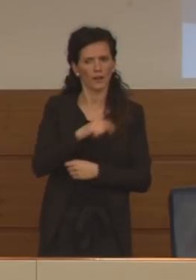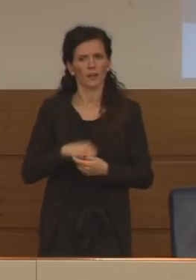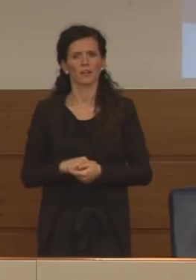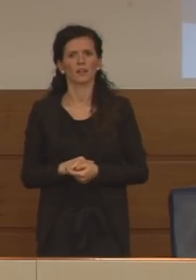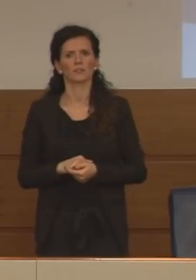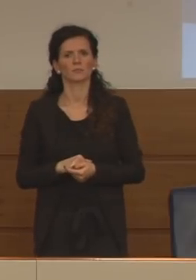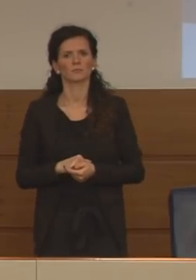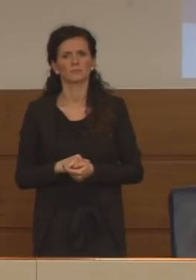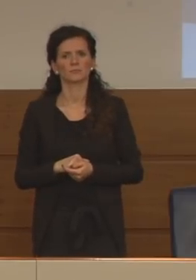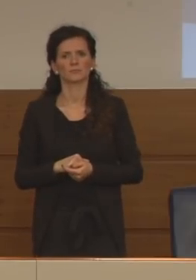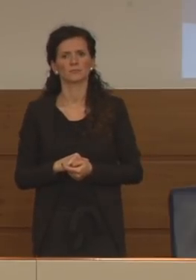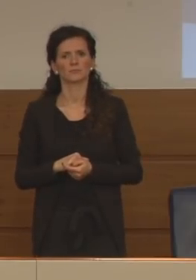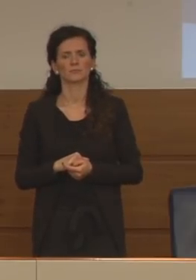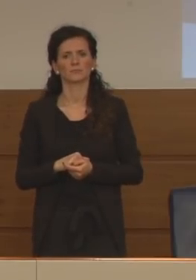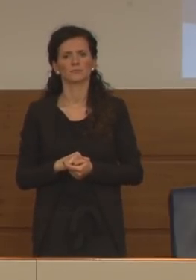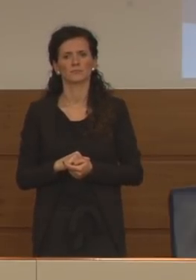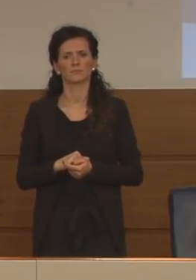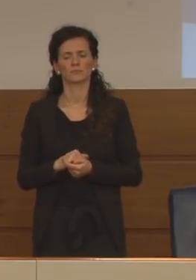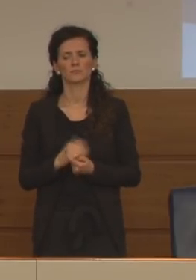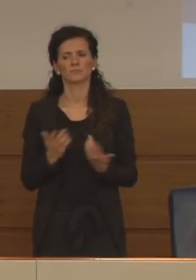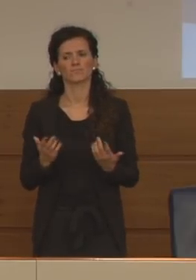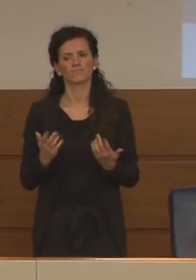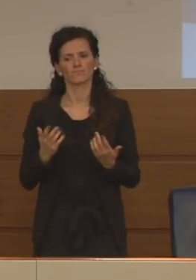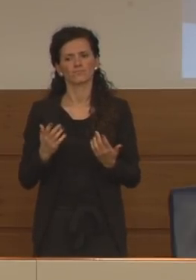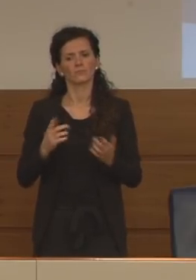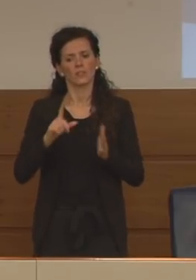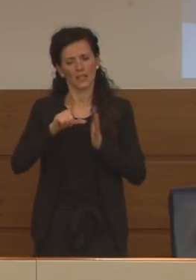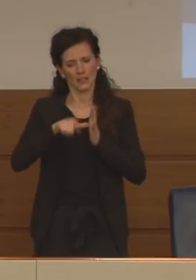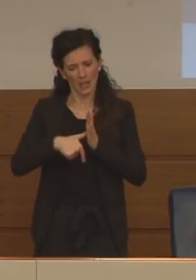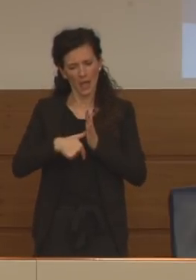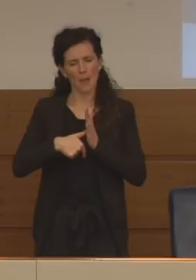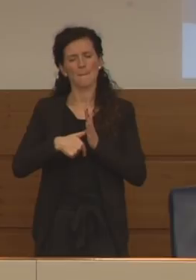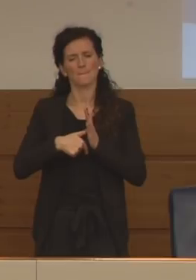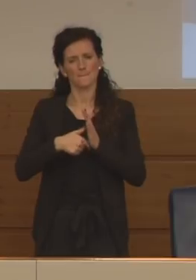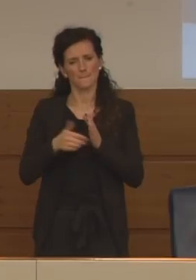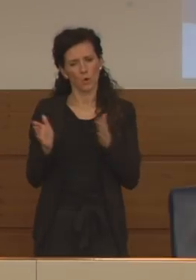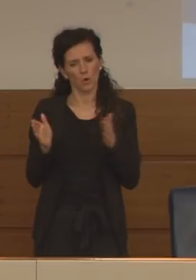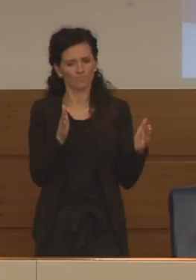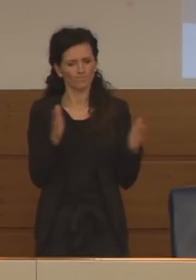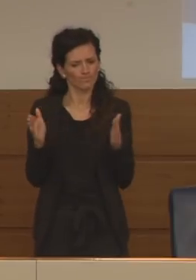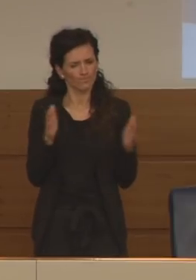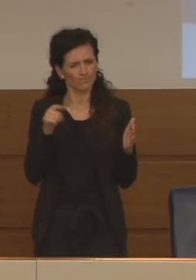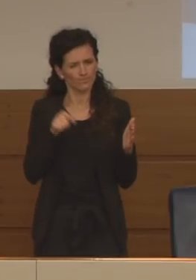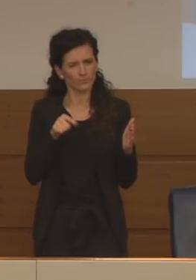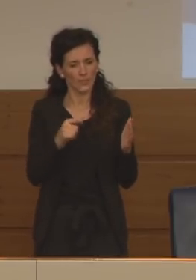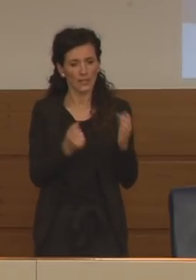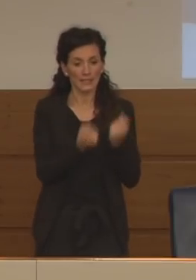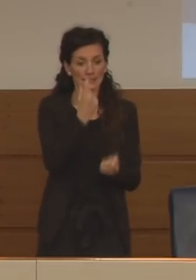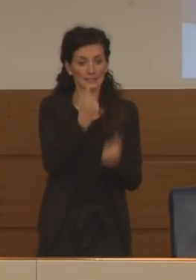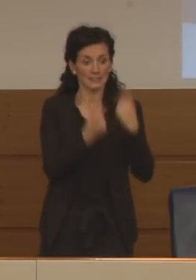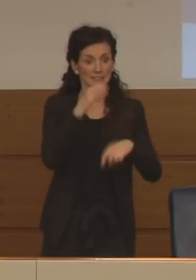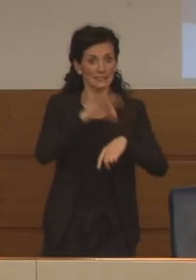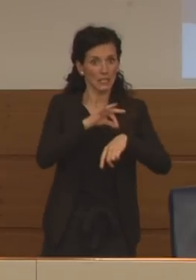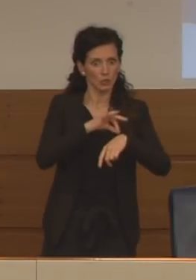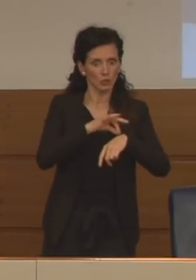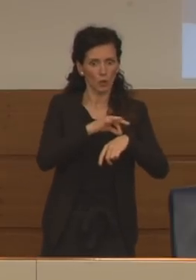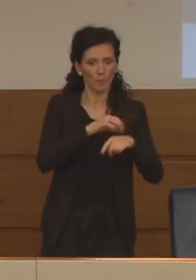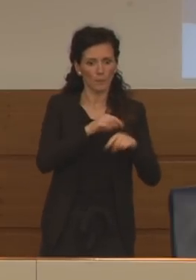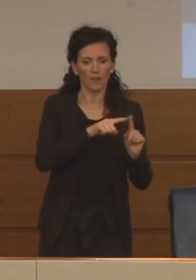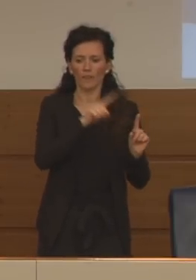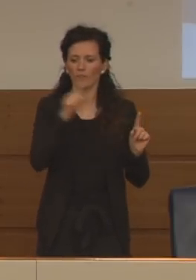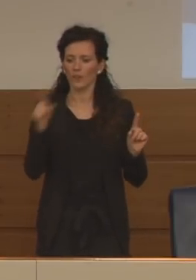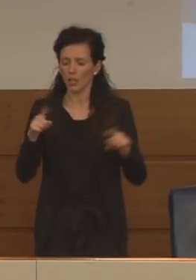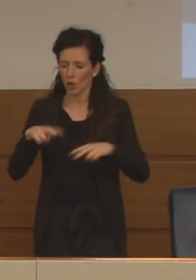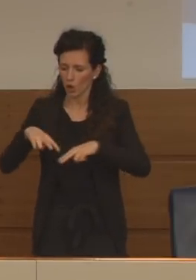ancora c'è un tempo mediano di sorgente tra i sintomi e la diagnosi di cinque giorni e